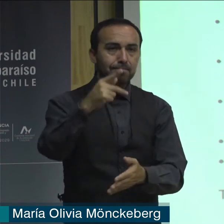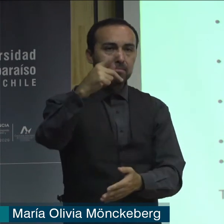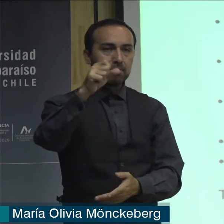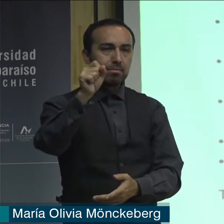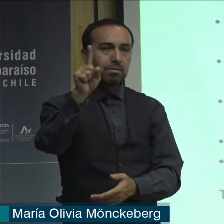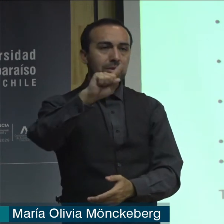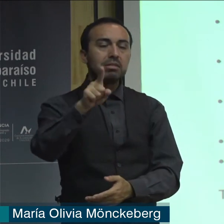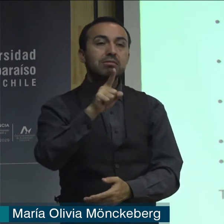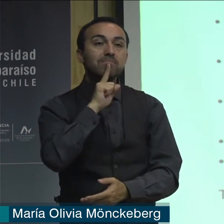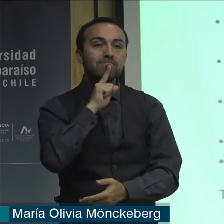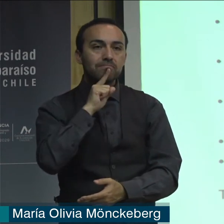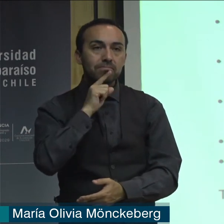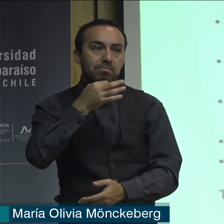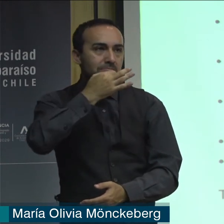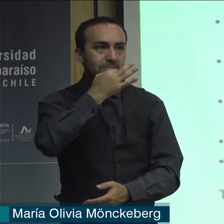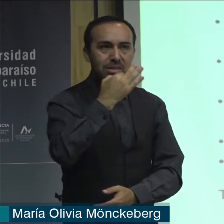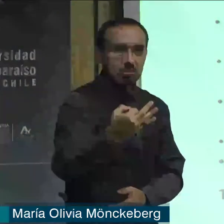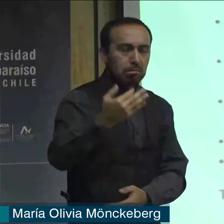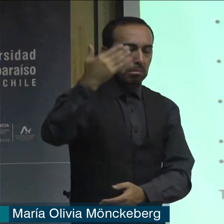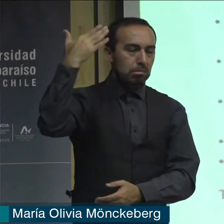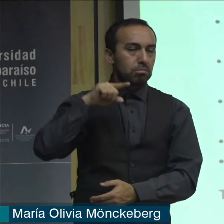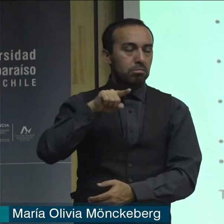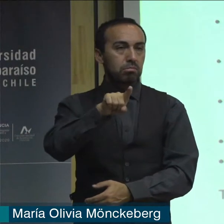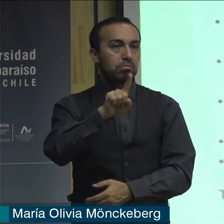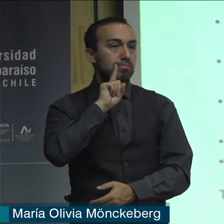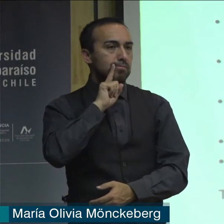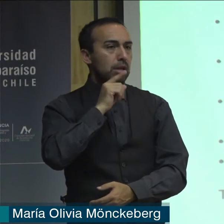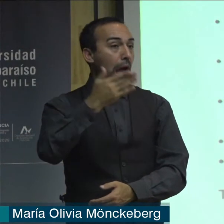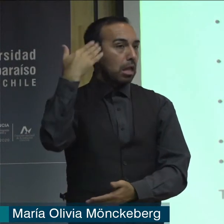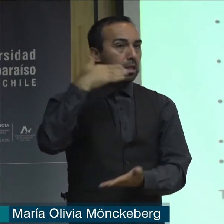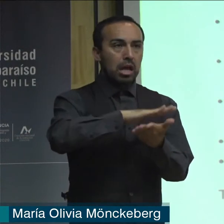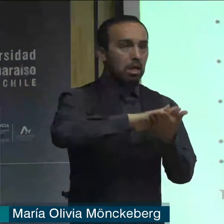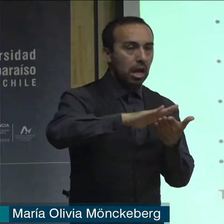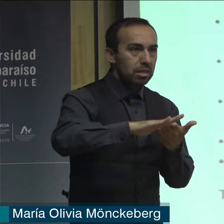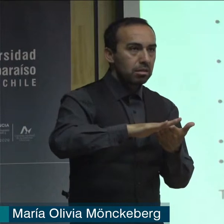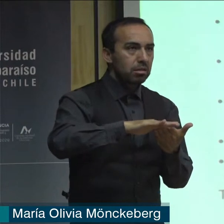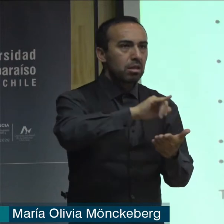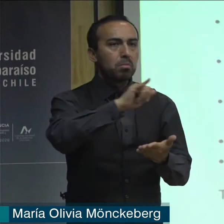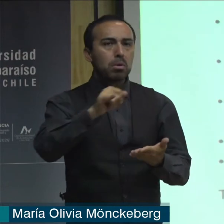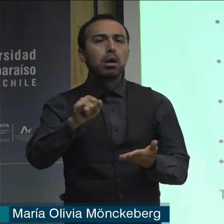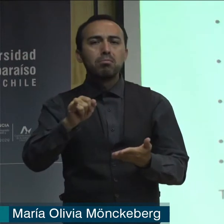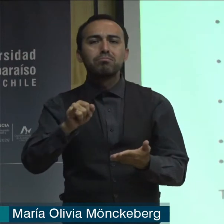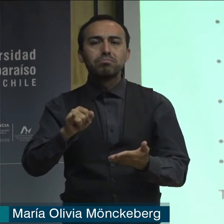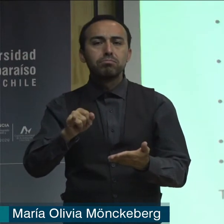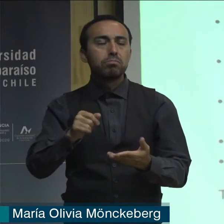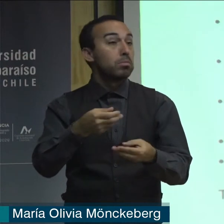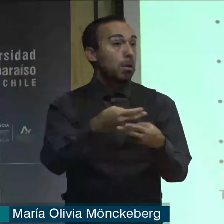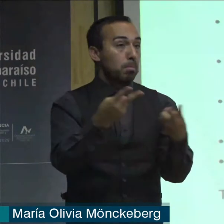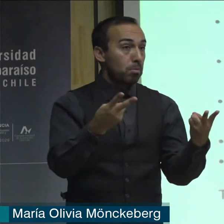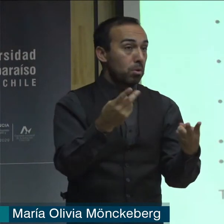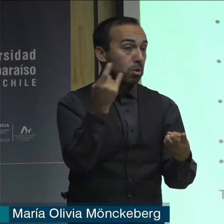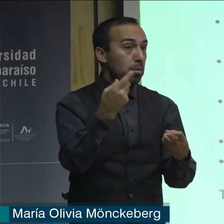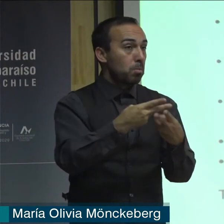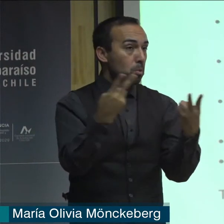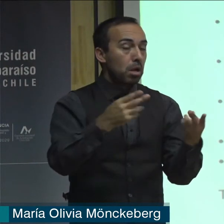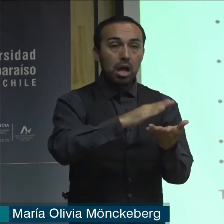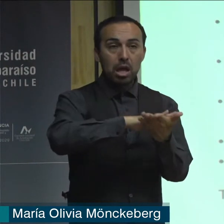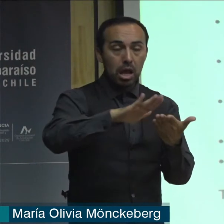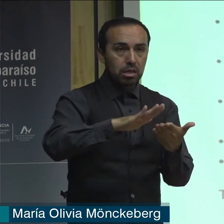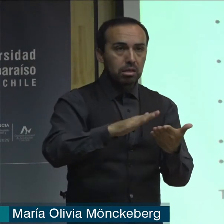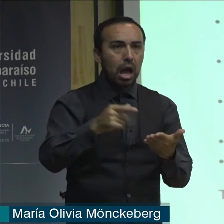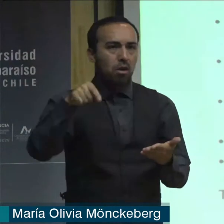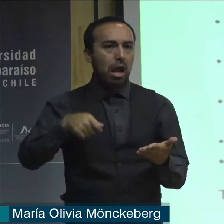aranceles antes era gratuita las públicas nacieron